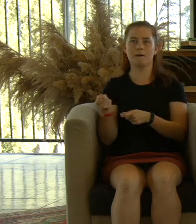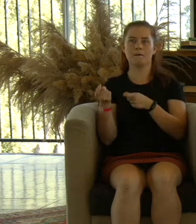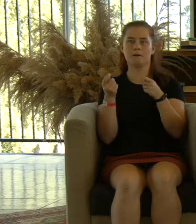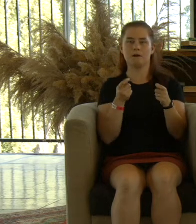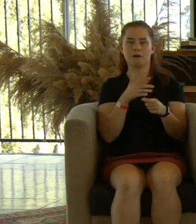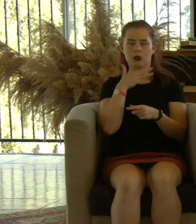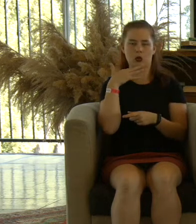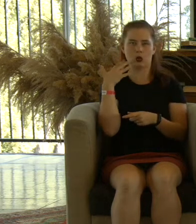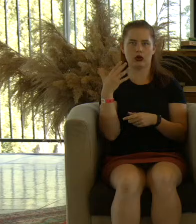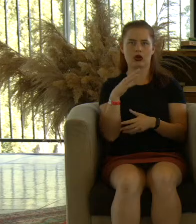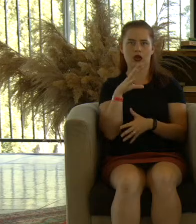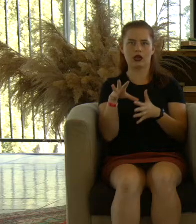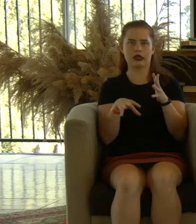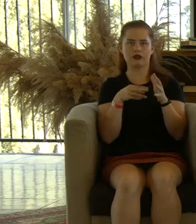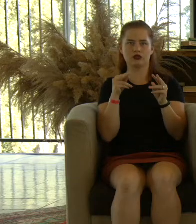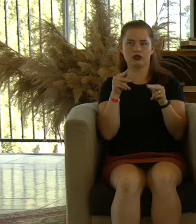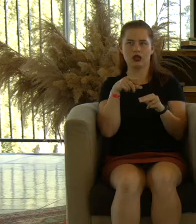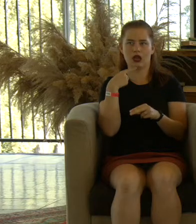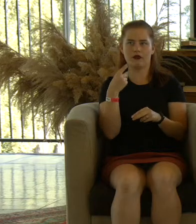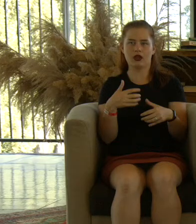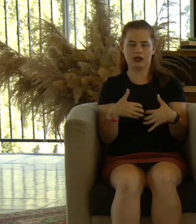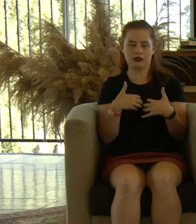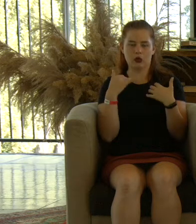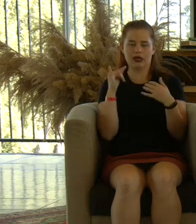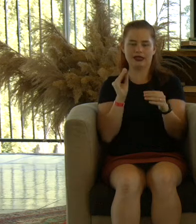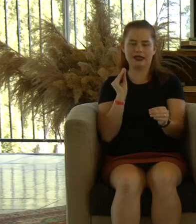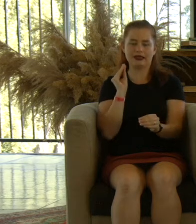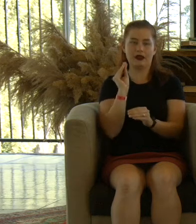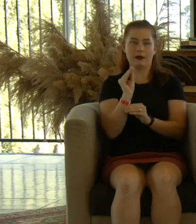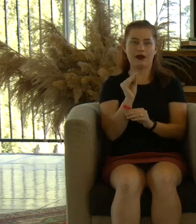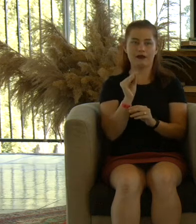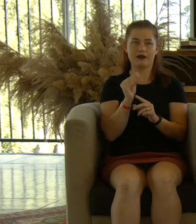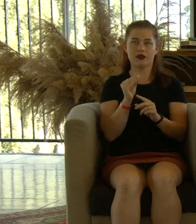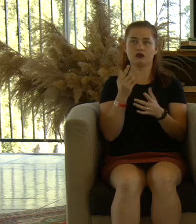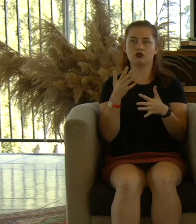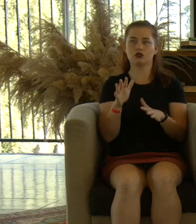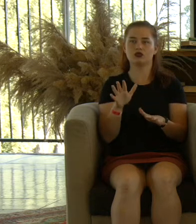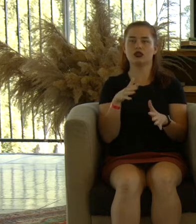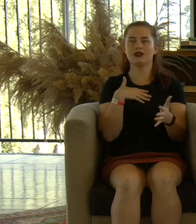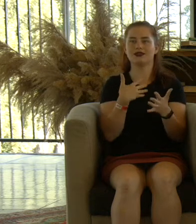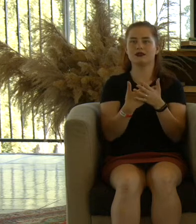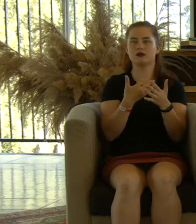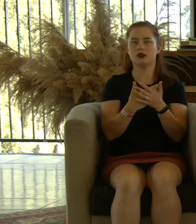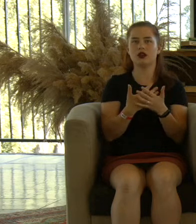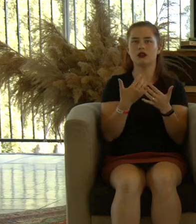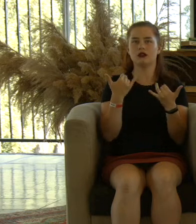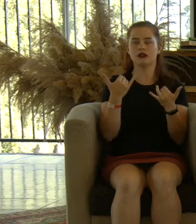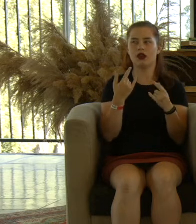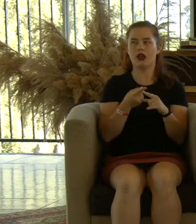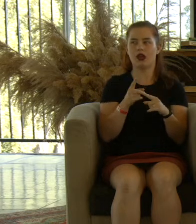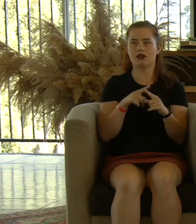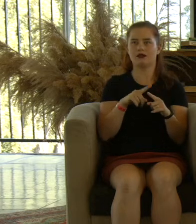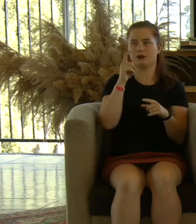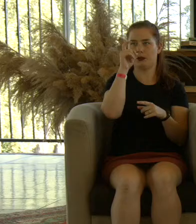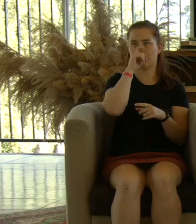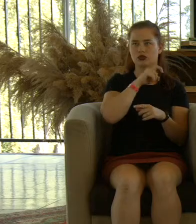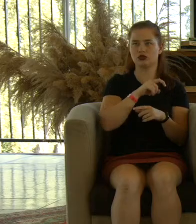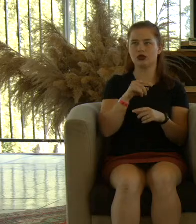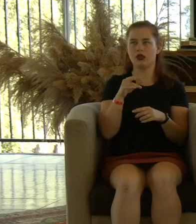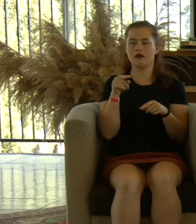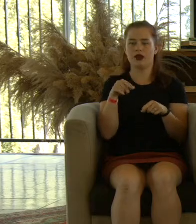Украины, просто, честно скажу, испугался и добавил туда культурные дрожжи для стимулирования брожения. В этом году я делать это не буду. И вот это